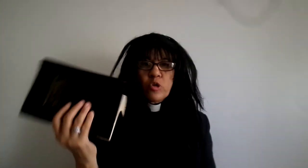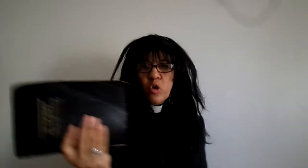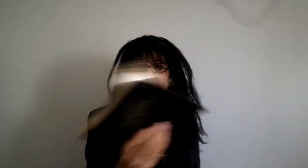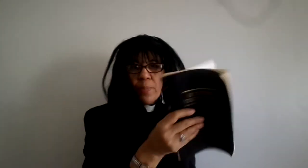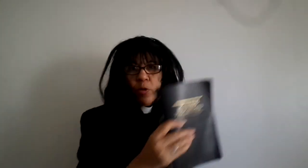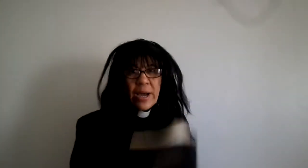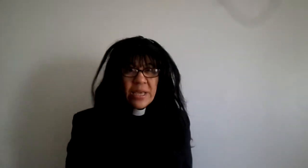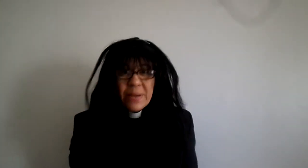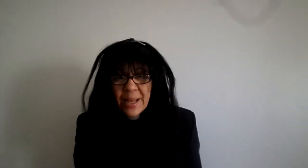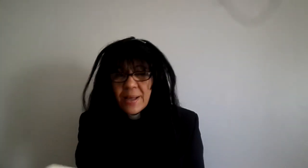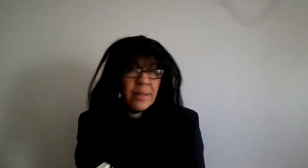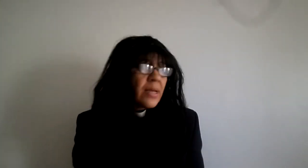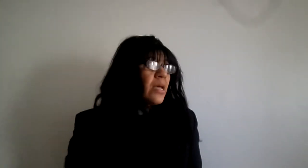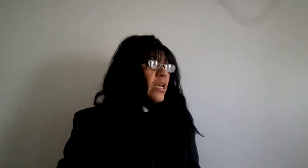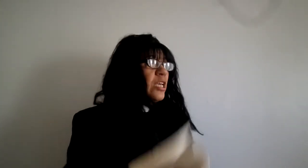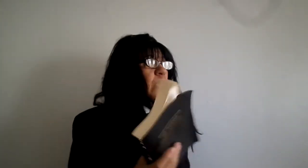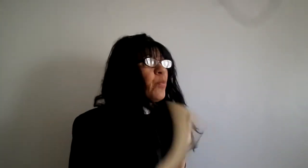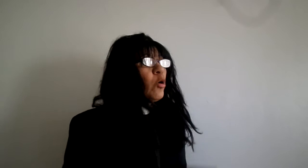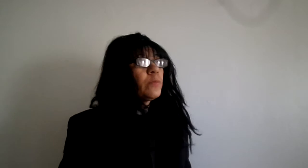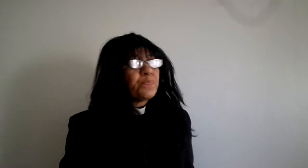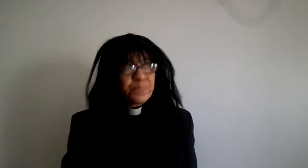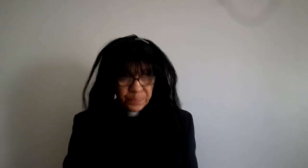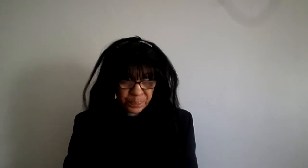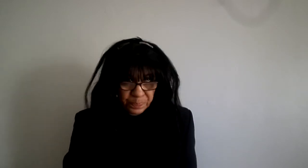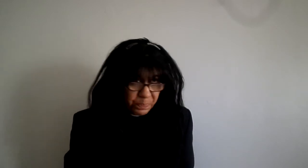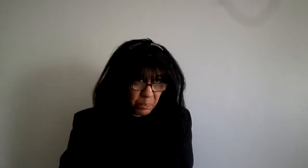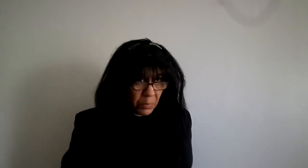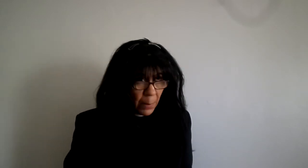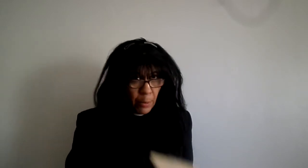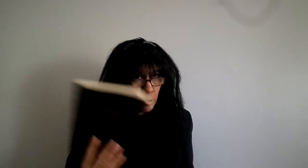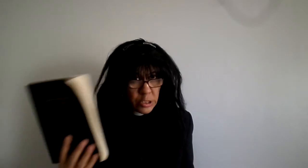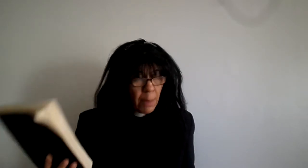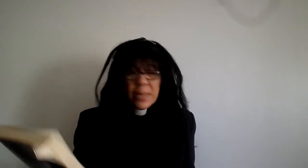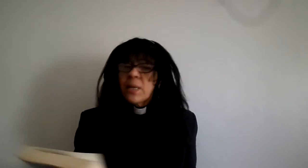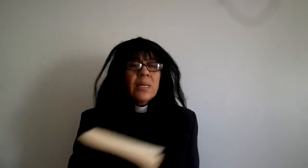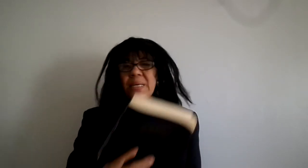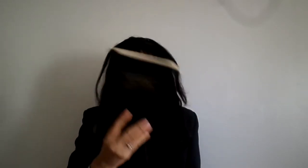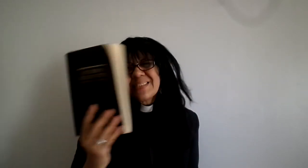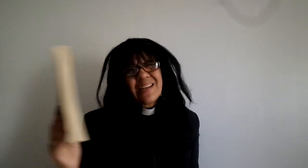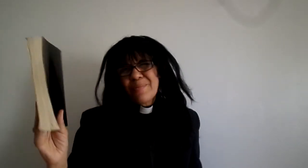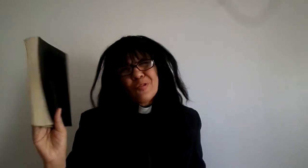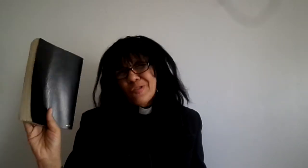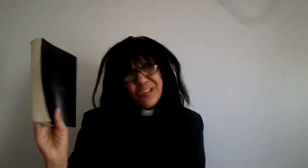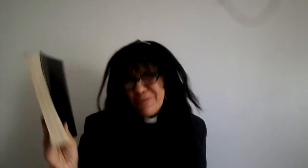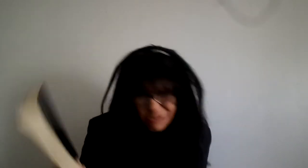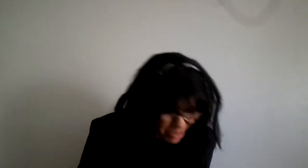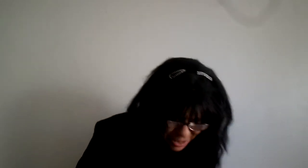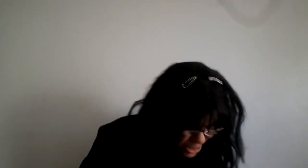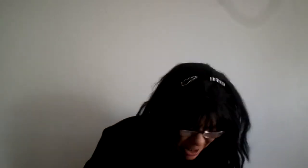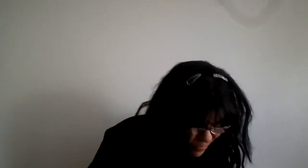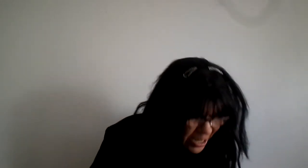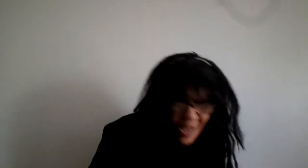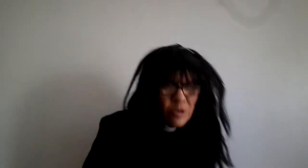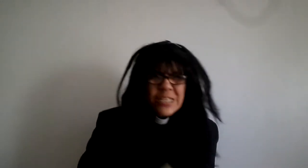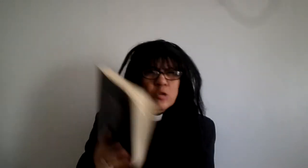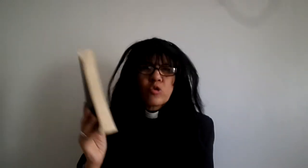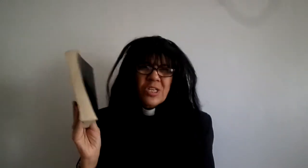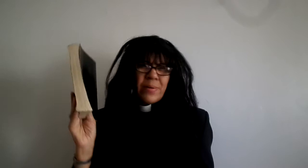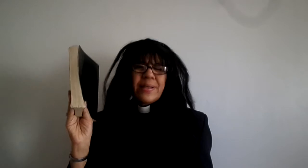los hombres por ahí, ¿verdad? Y por los hombres y que ese libro no tiene mucho significado y que eso no sirve de nada,